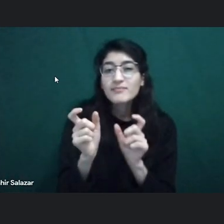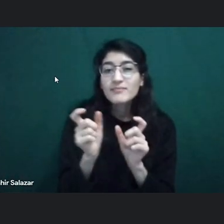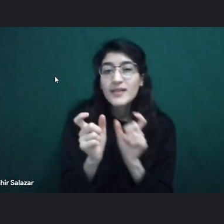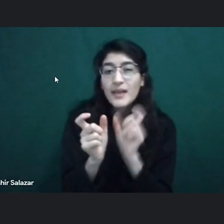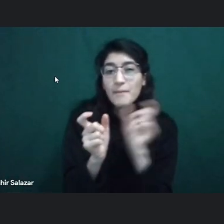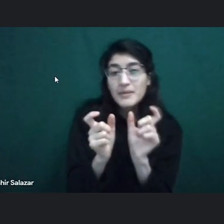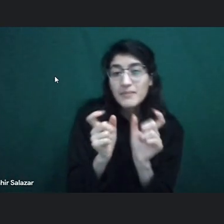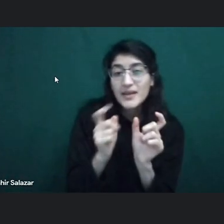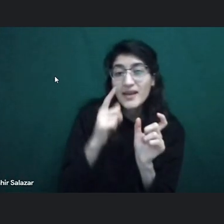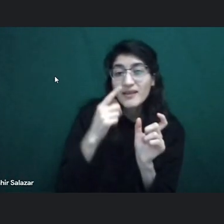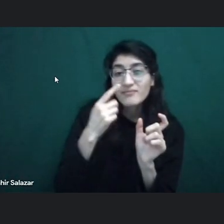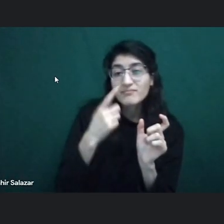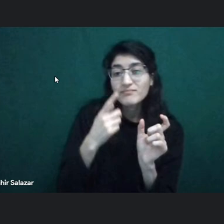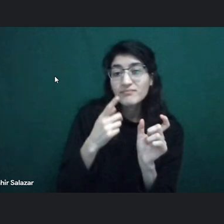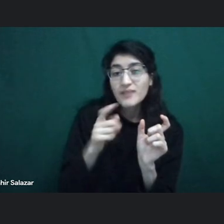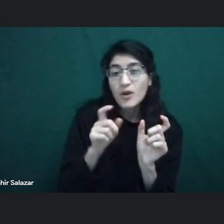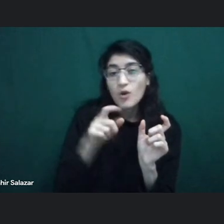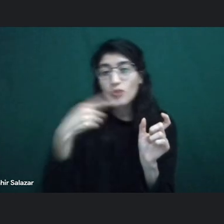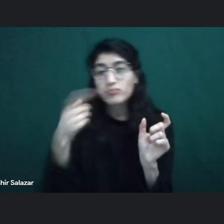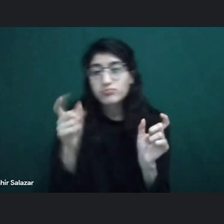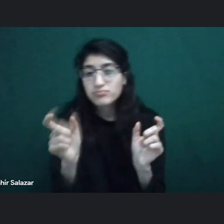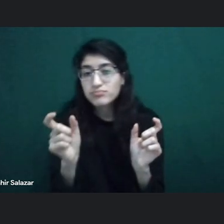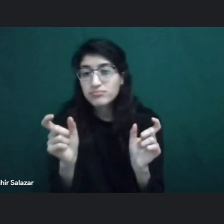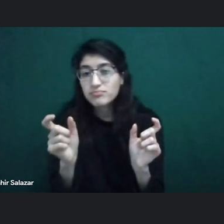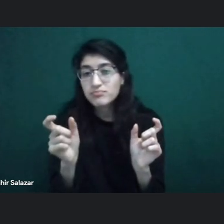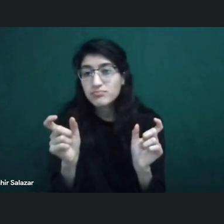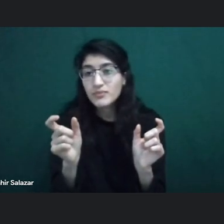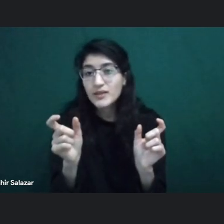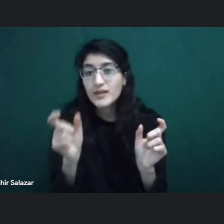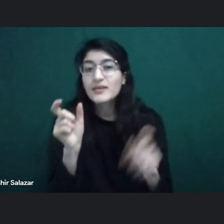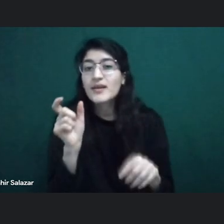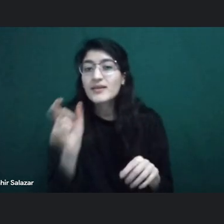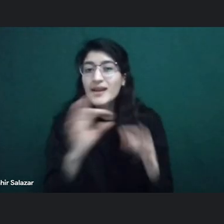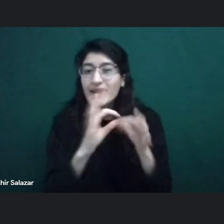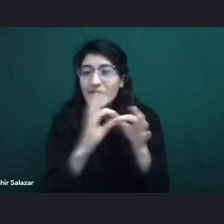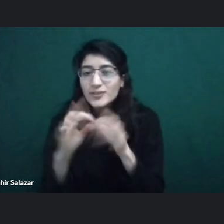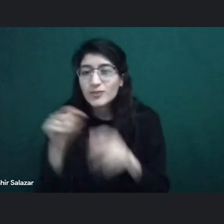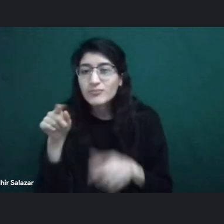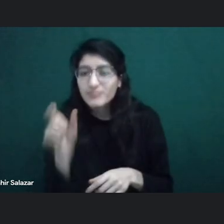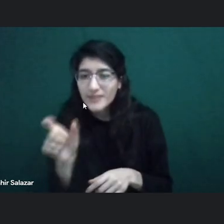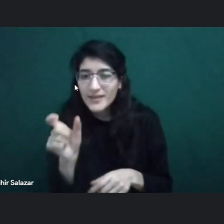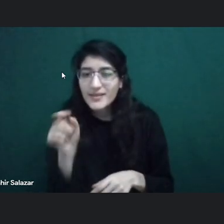Con el staff. Con el staff, porque es staff de, o sea, el personal